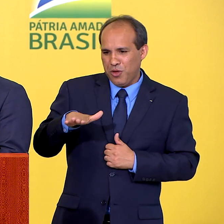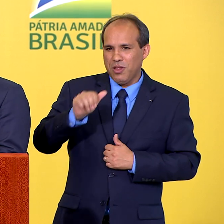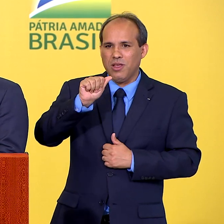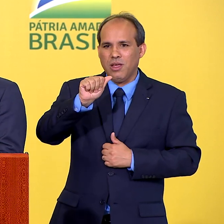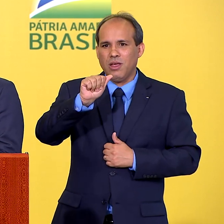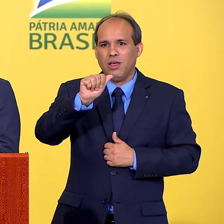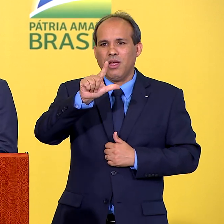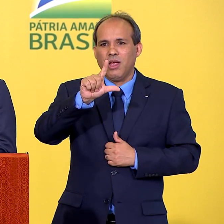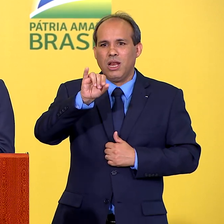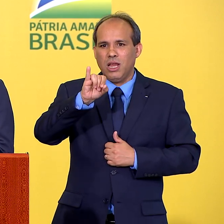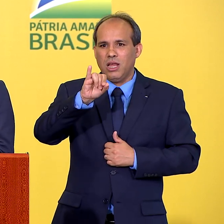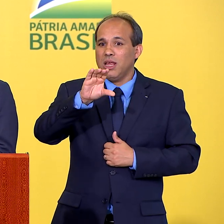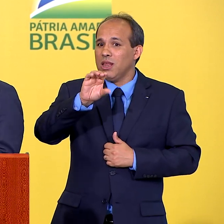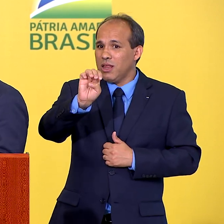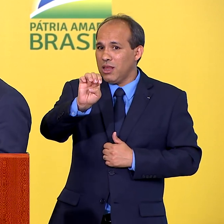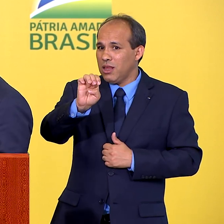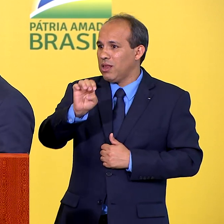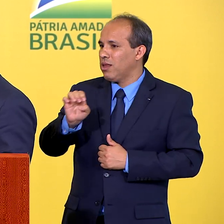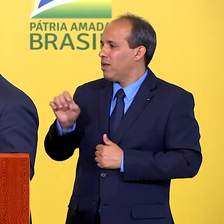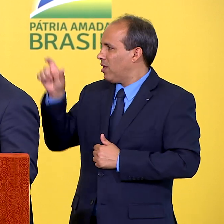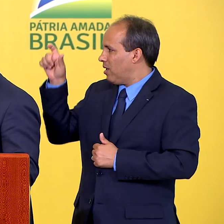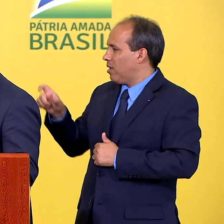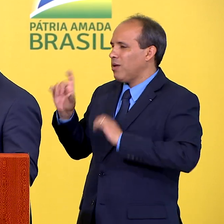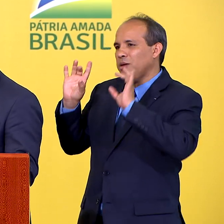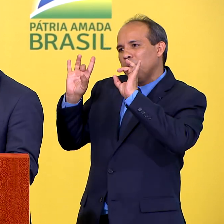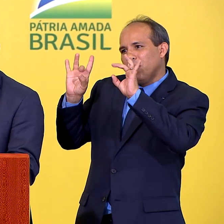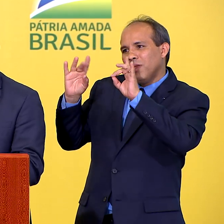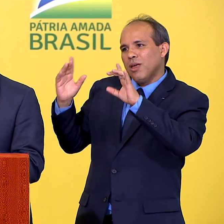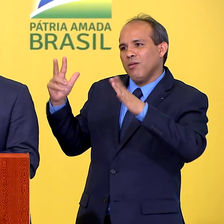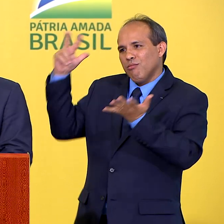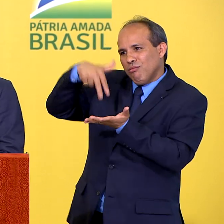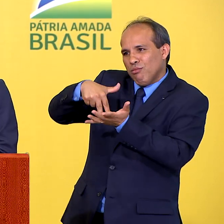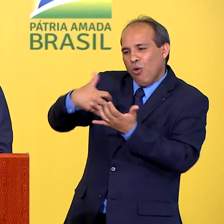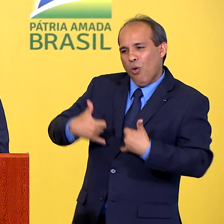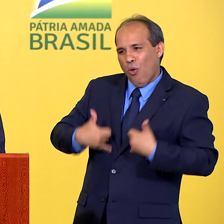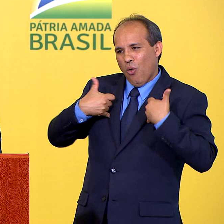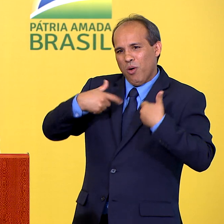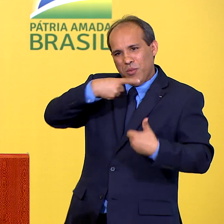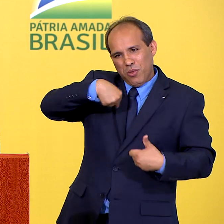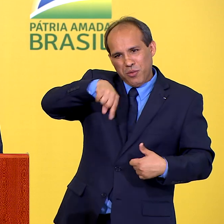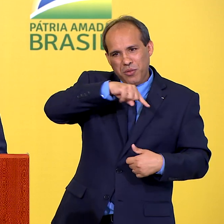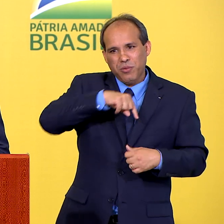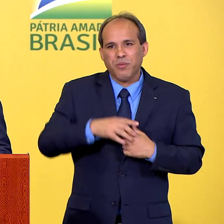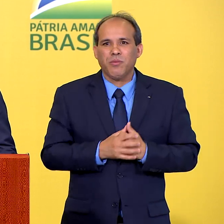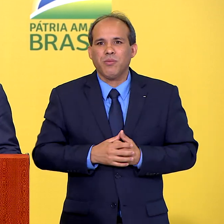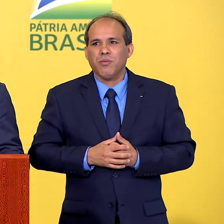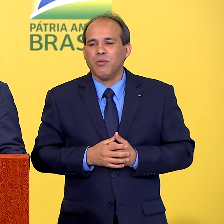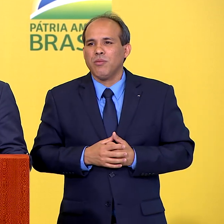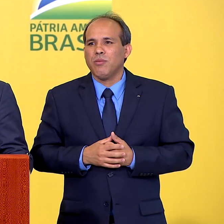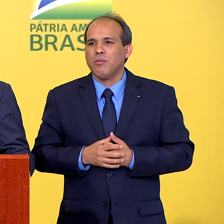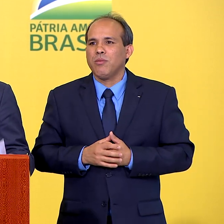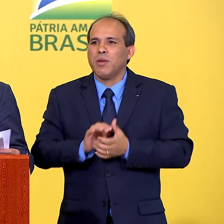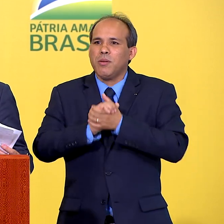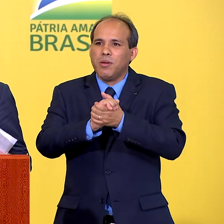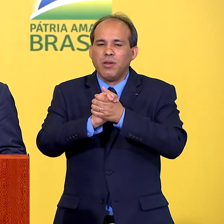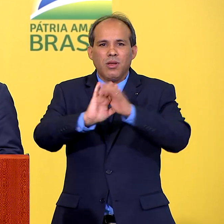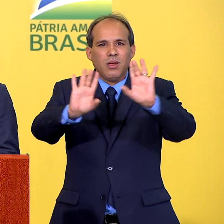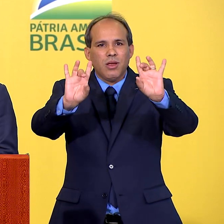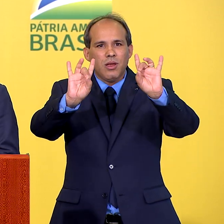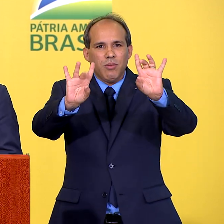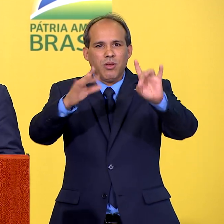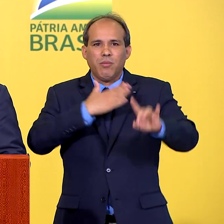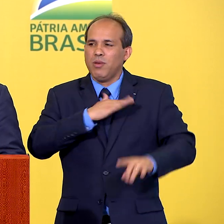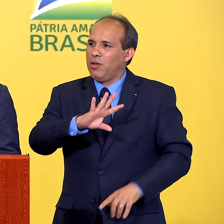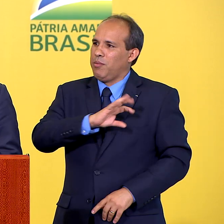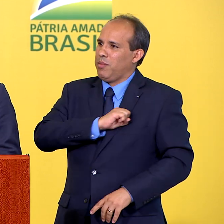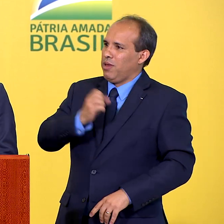rara menina que nos honra hoje aqui, Uma saudação especial à minha